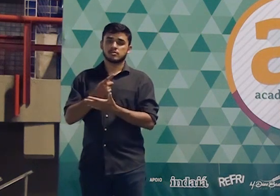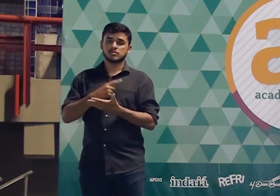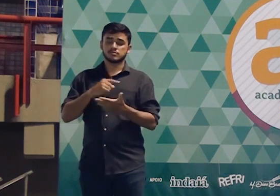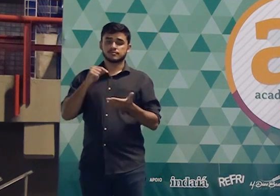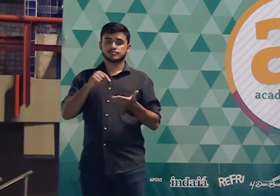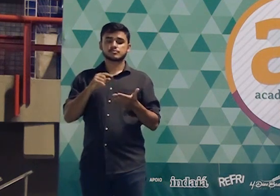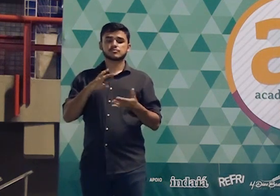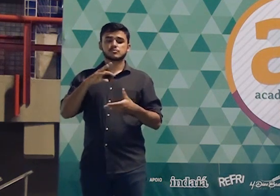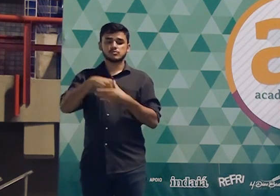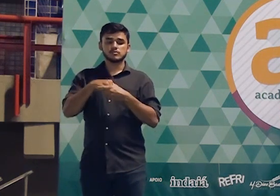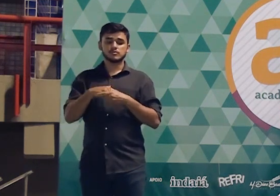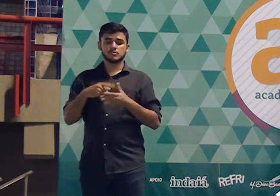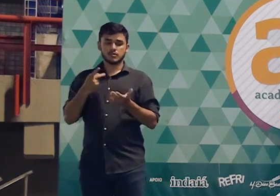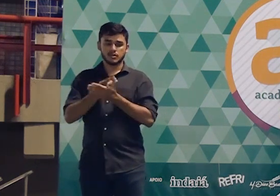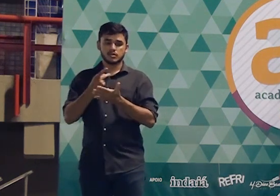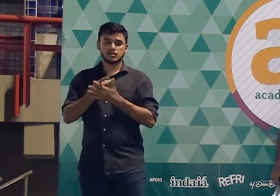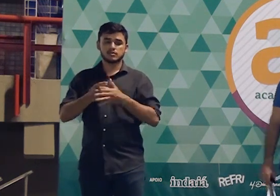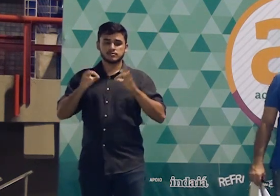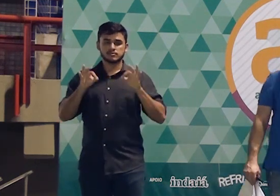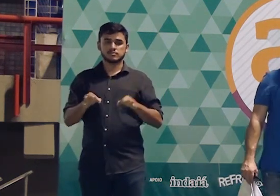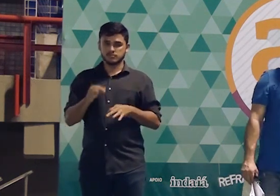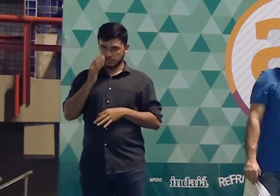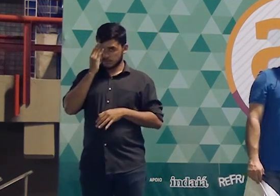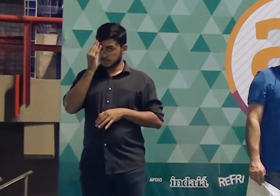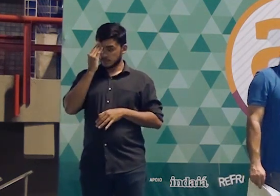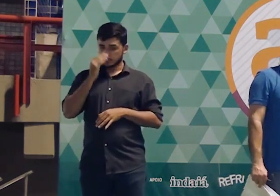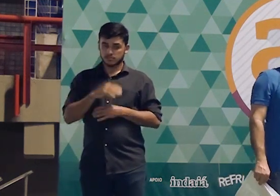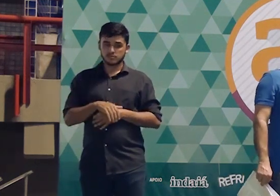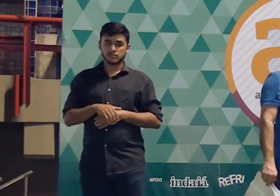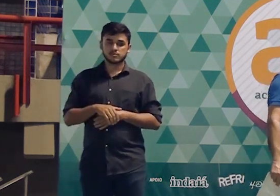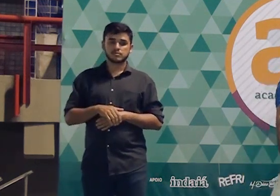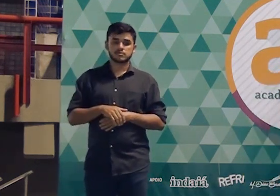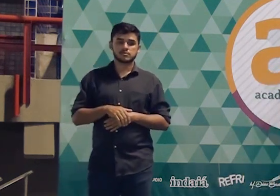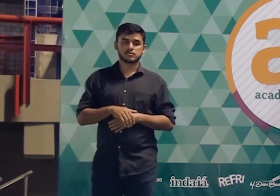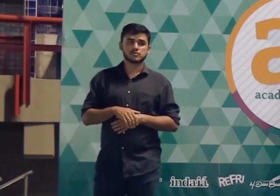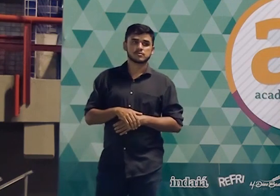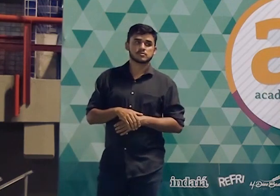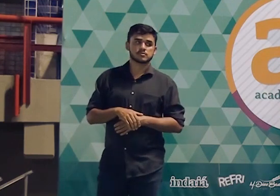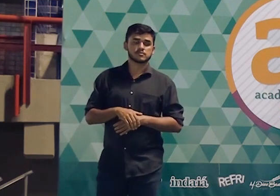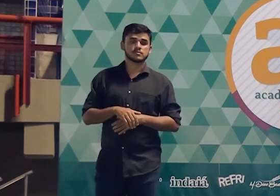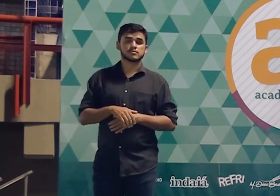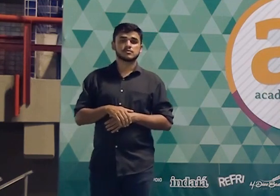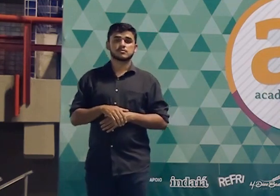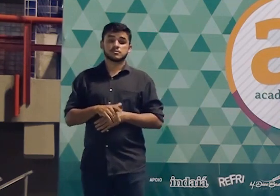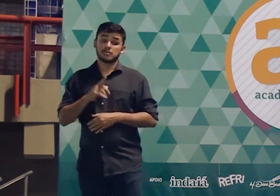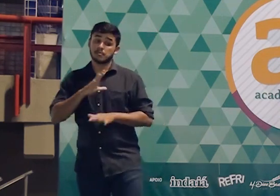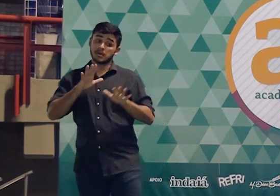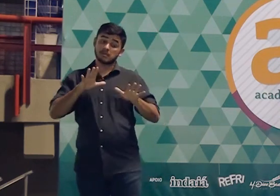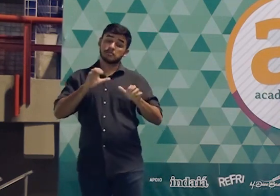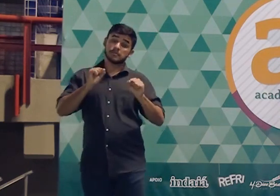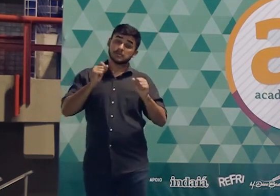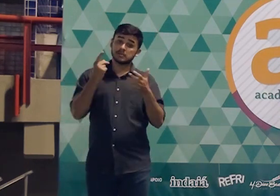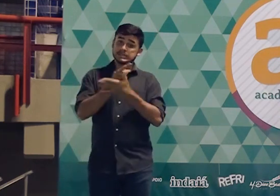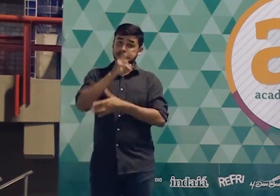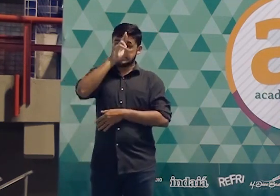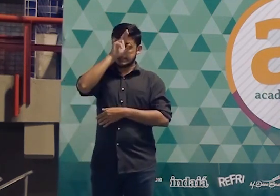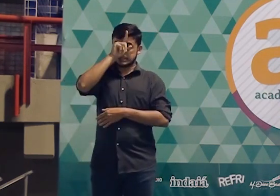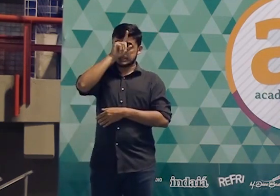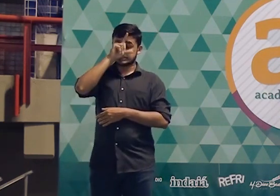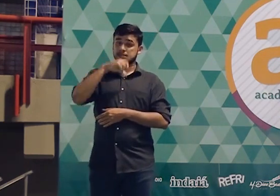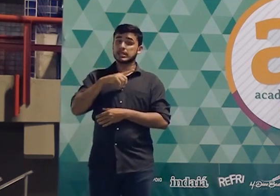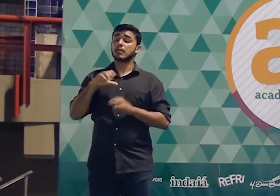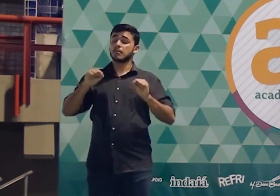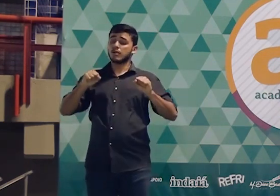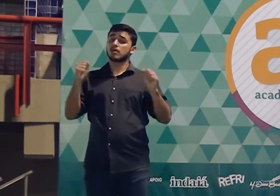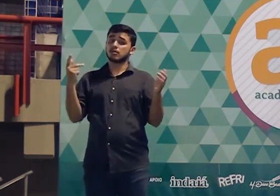99% de chance de estar errado. Mas você sabe que tem aquele 1% vagabundo que pode atrapalhar a sua